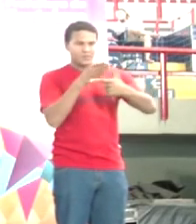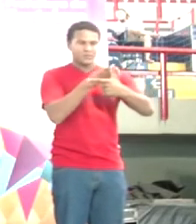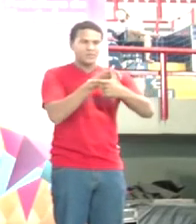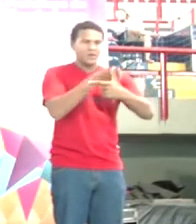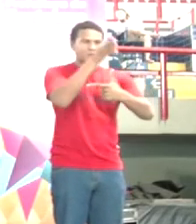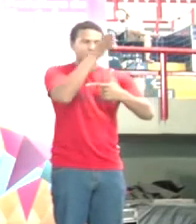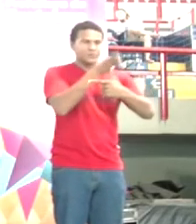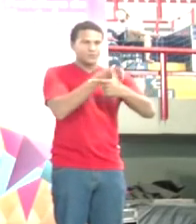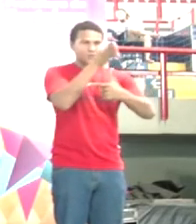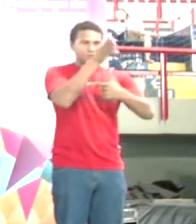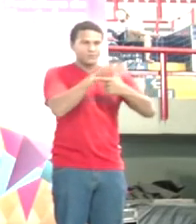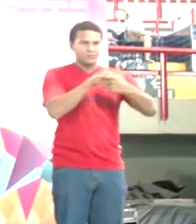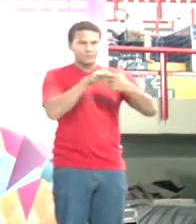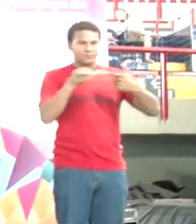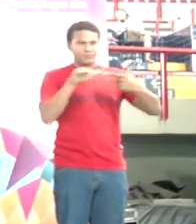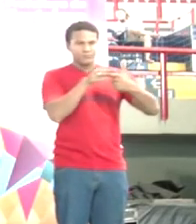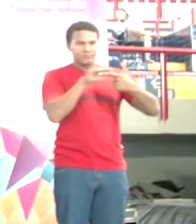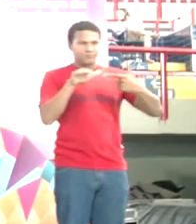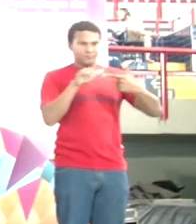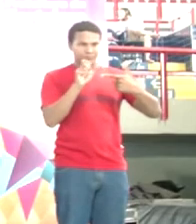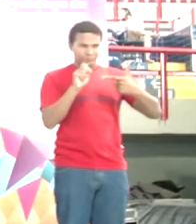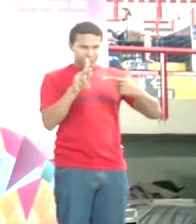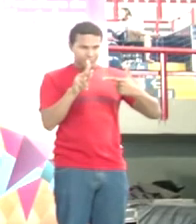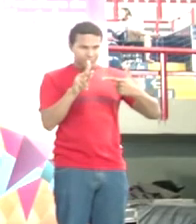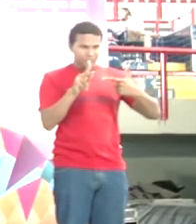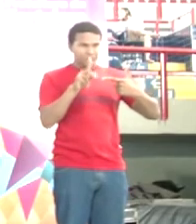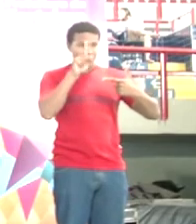seria uma fórmula para a área lateral?